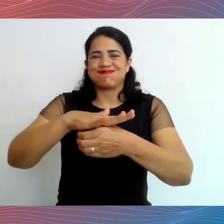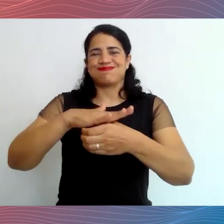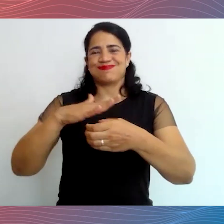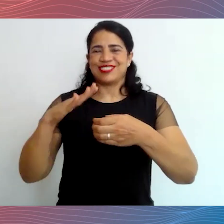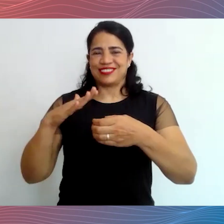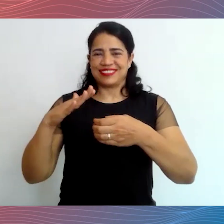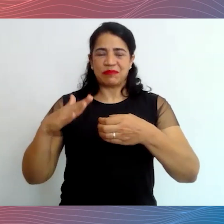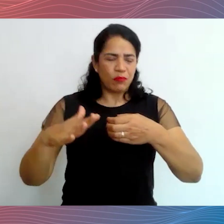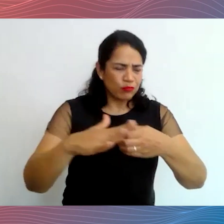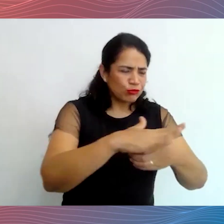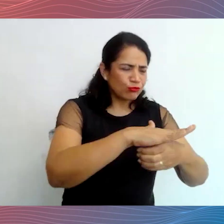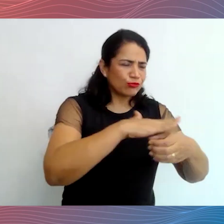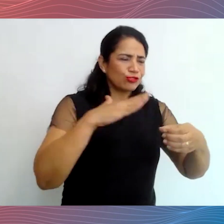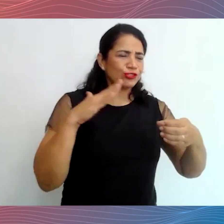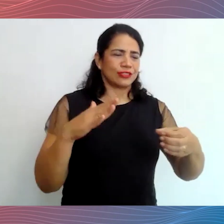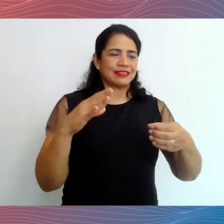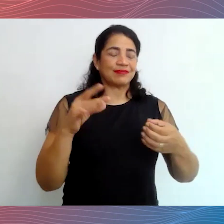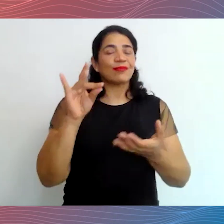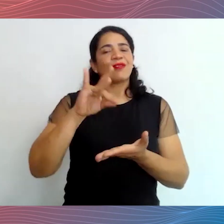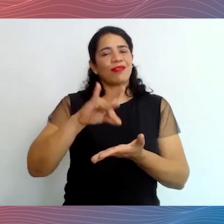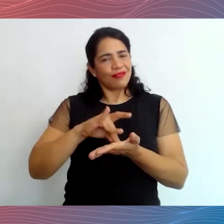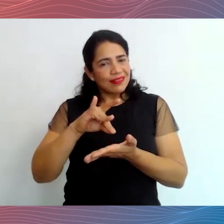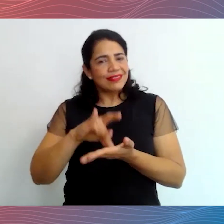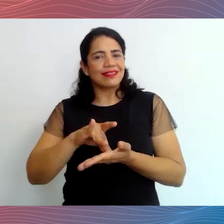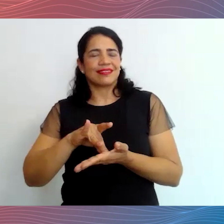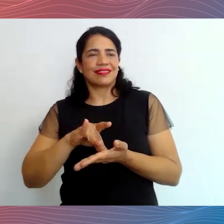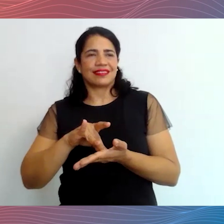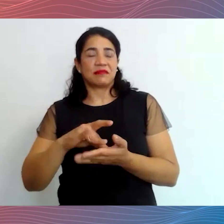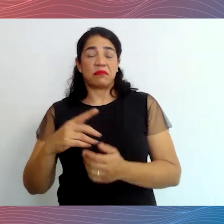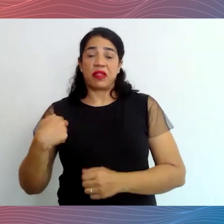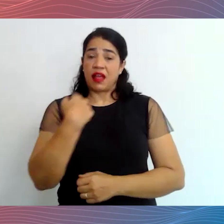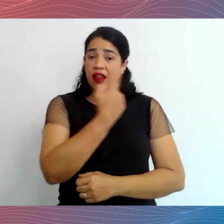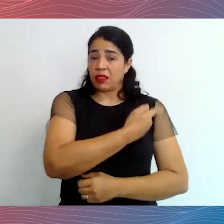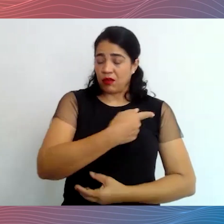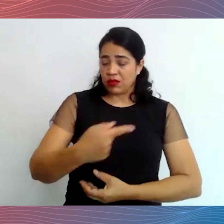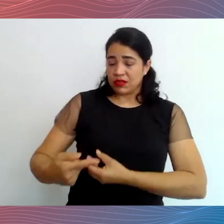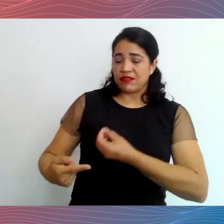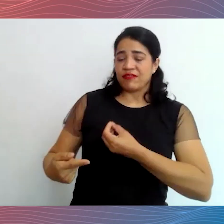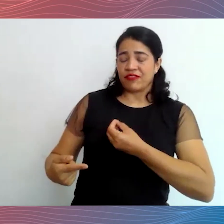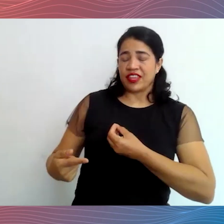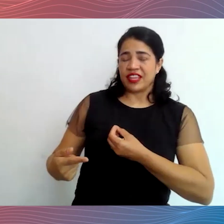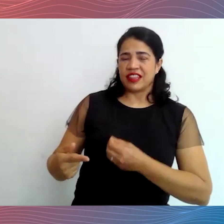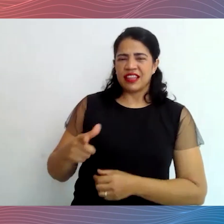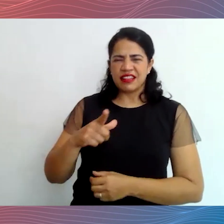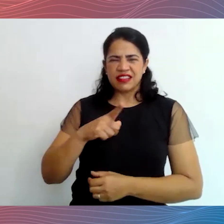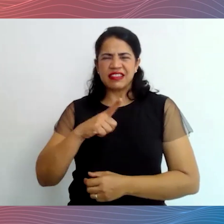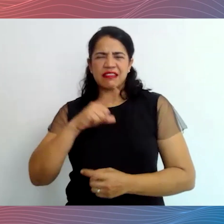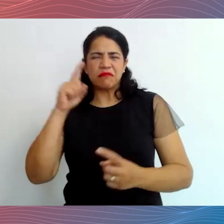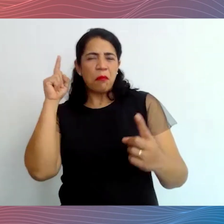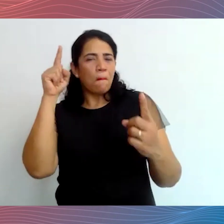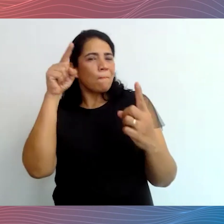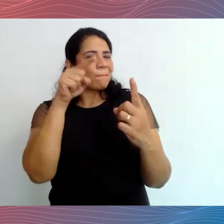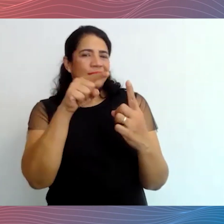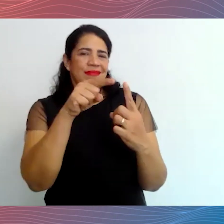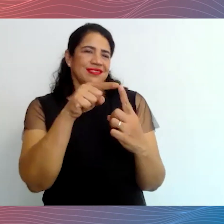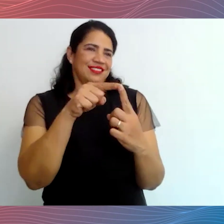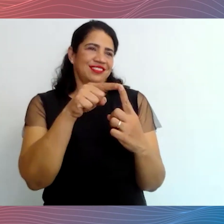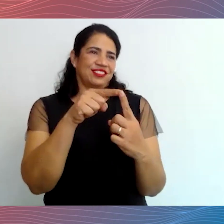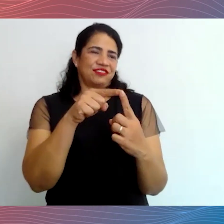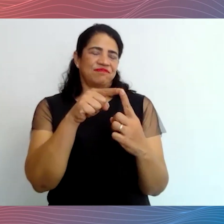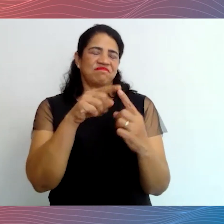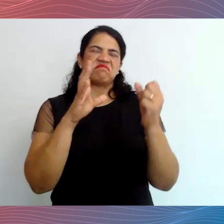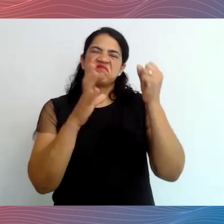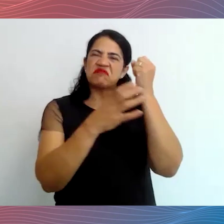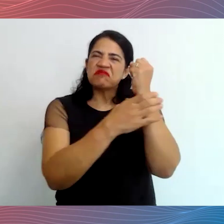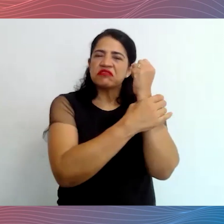própria verdade. A nossa vida está ganhando consistência, a nossa vida está ganhando o quê? Segurança,